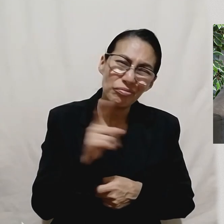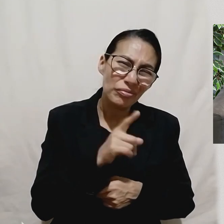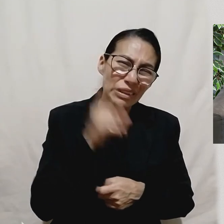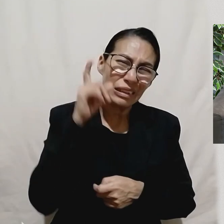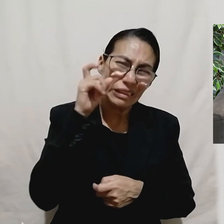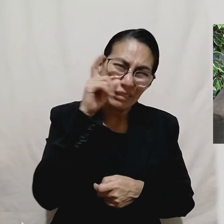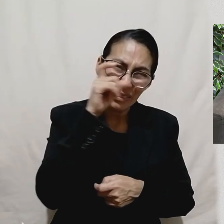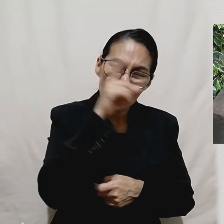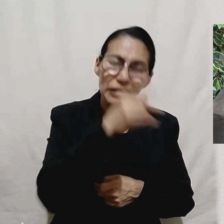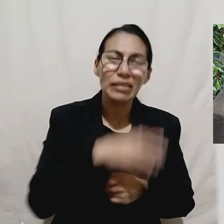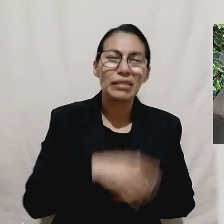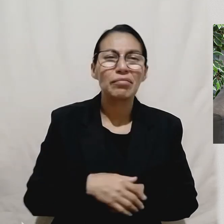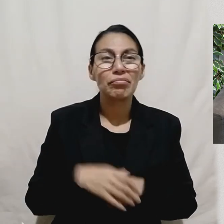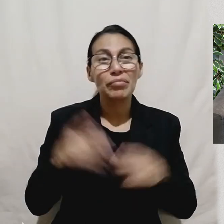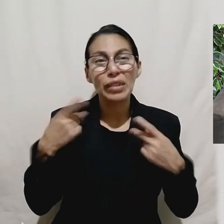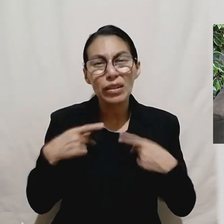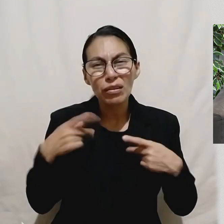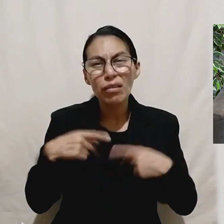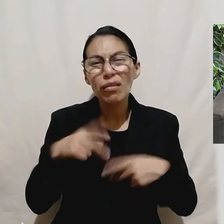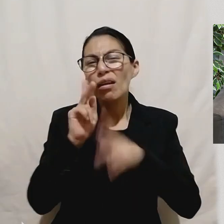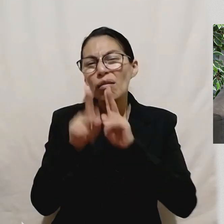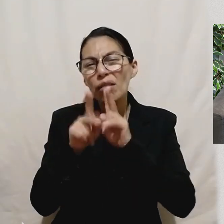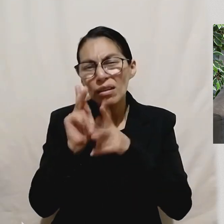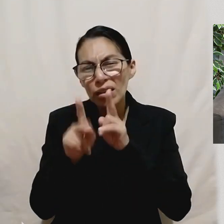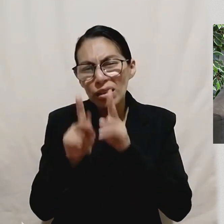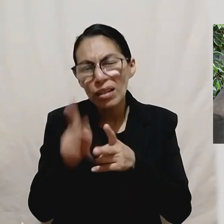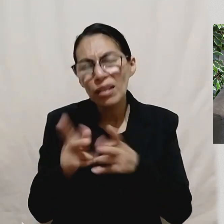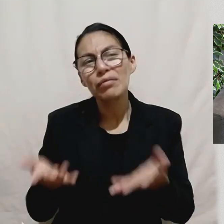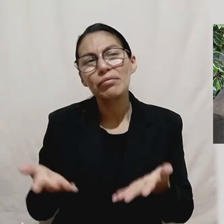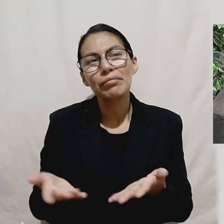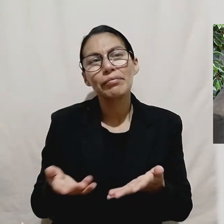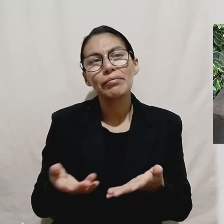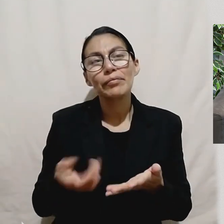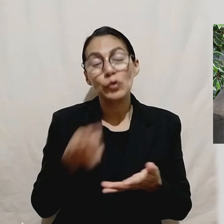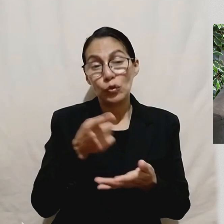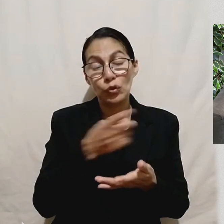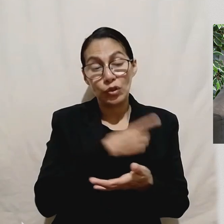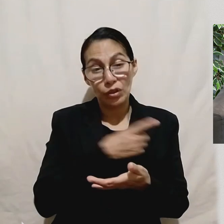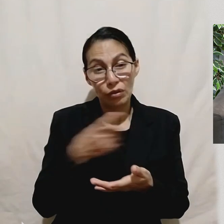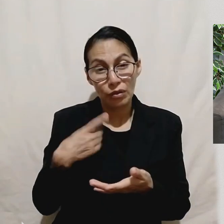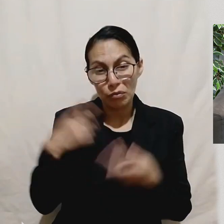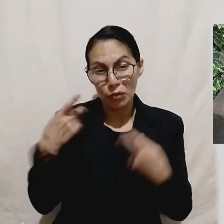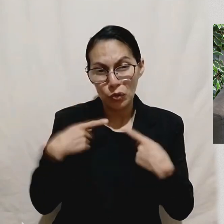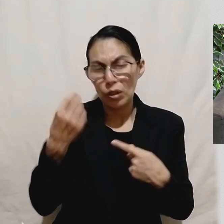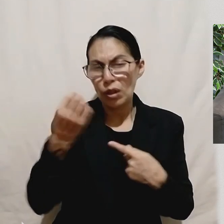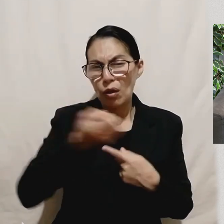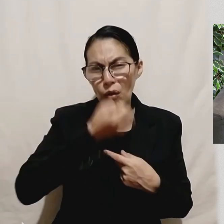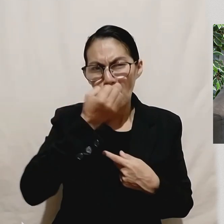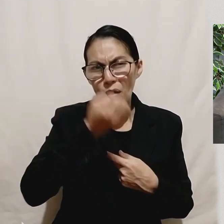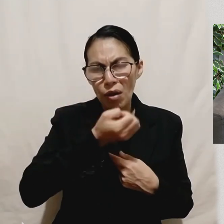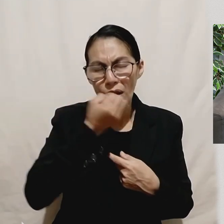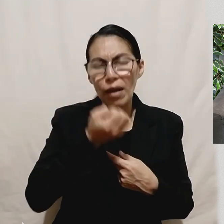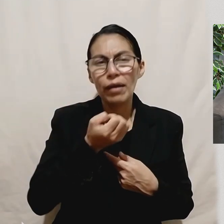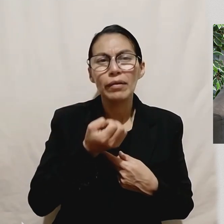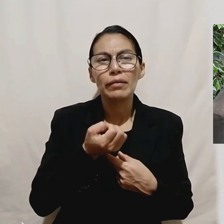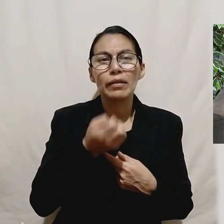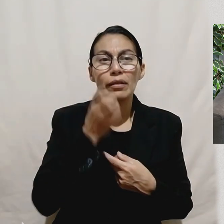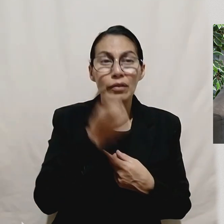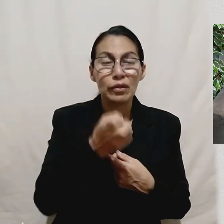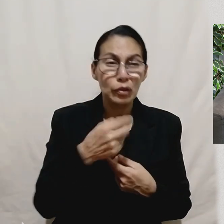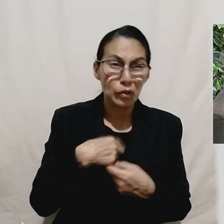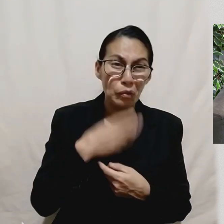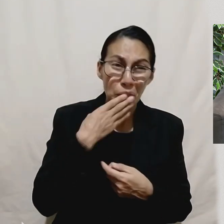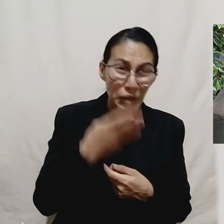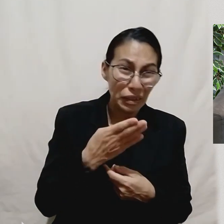Es bien difícil ir con las personas y platicar porque algo que pues te enseñan es orar con cada persona con la que interactúas no Entonces